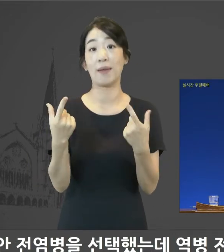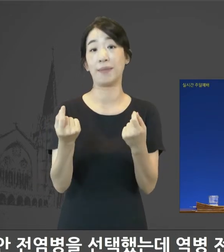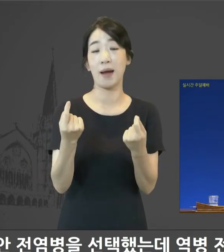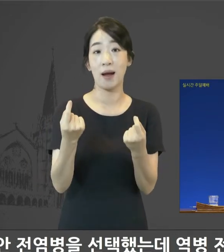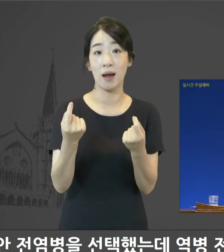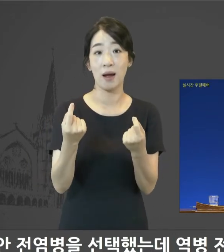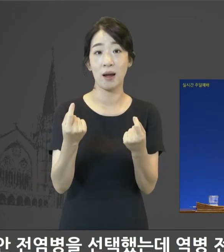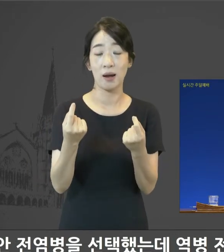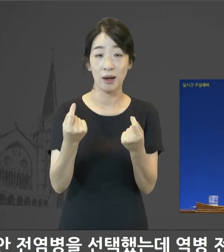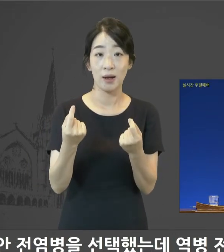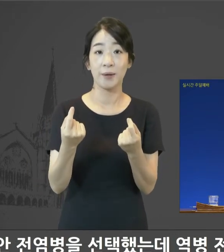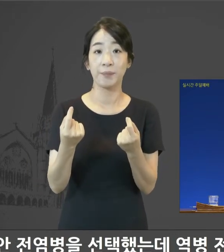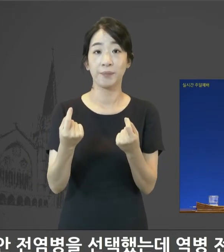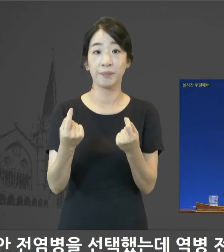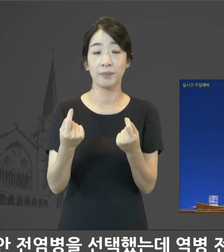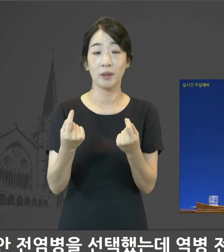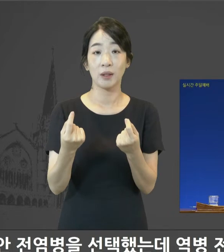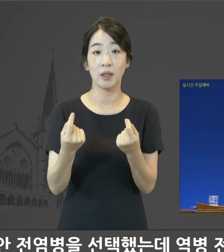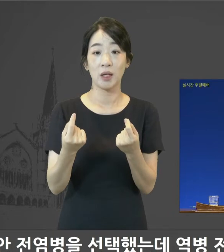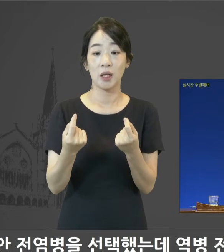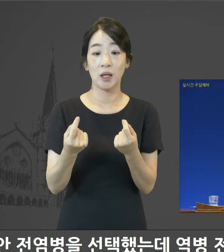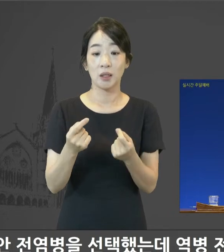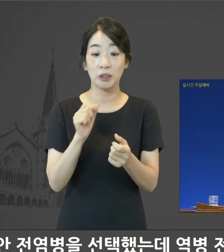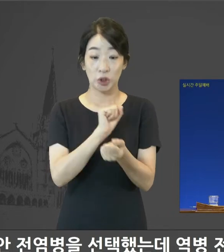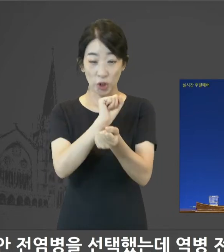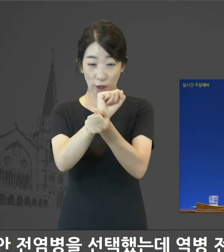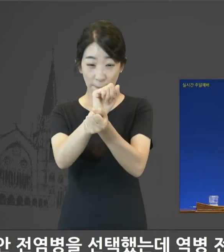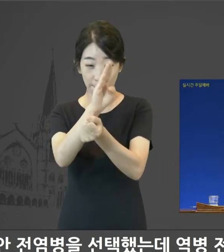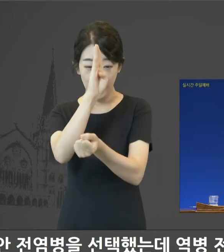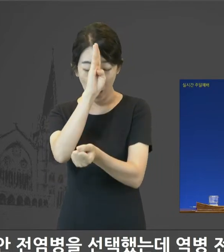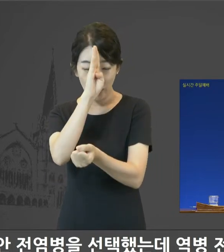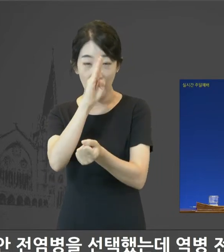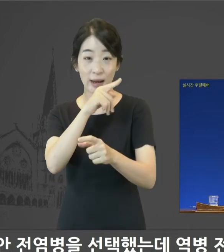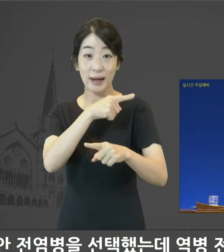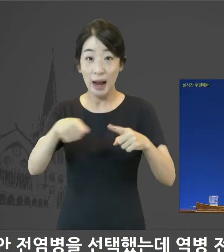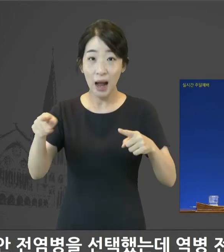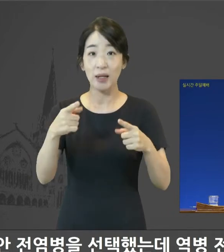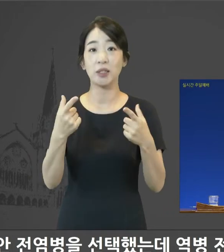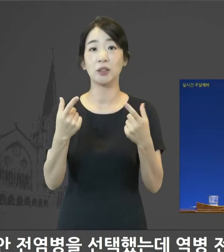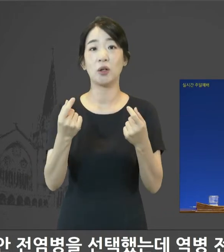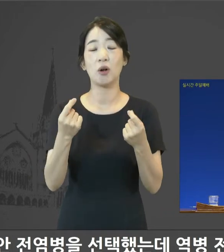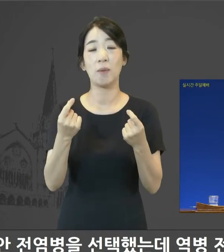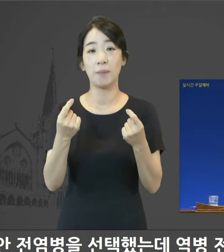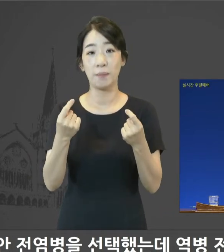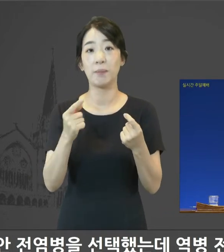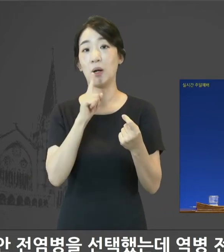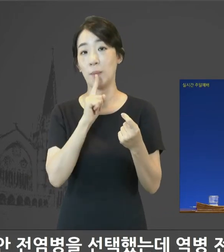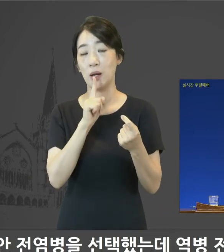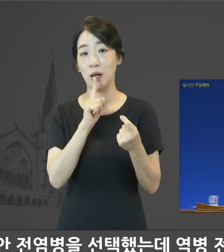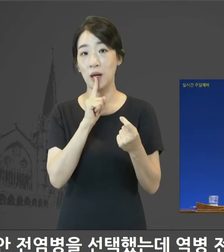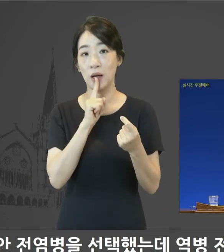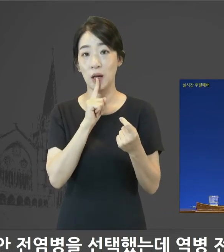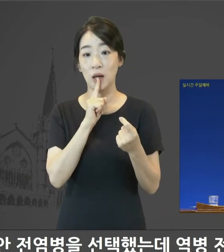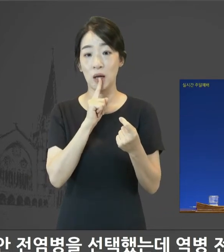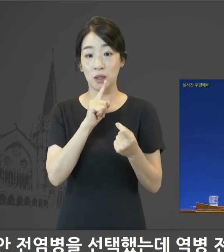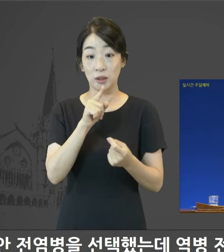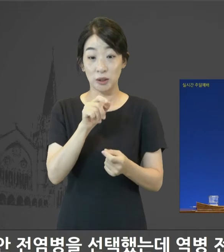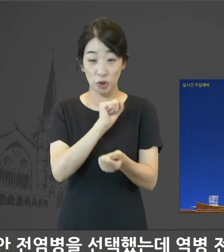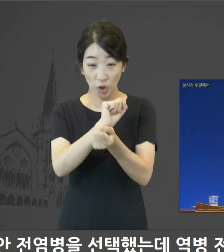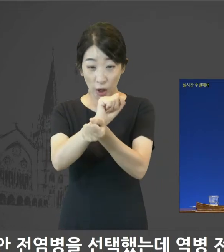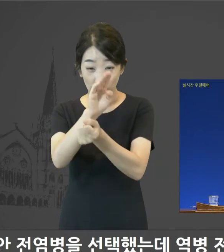이 12절 전염병의 칼, 여호와의 칼 곧 전염병이라는 말이 나오거든요. 이 전염병도 칼인